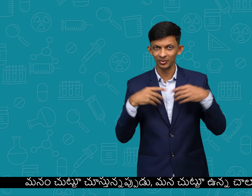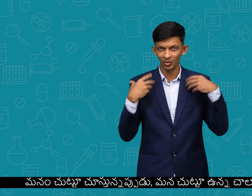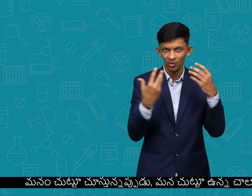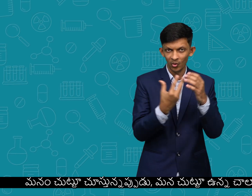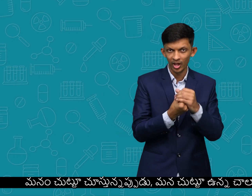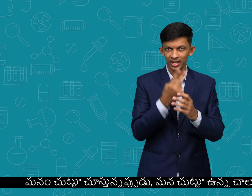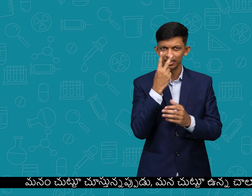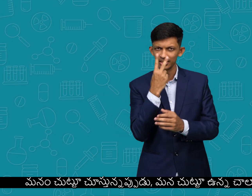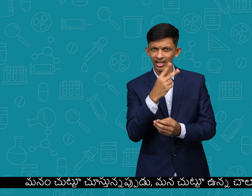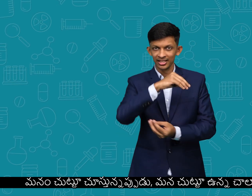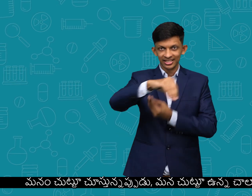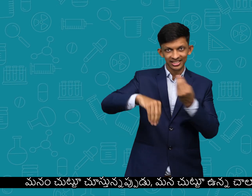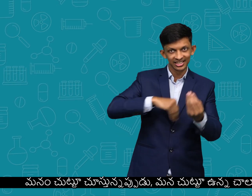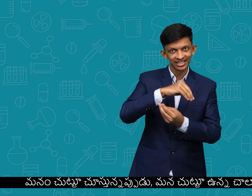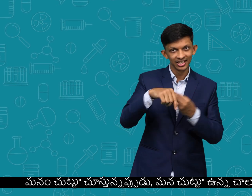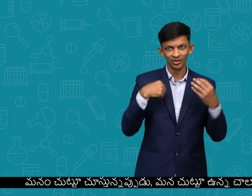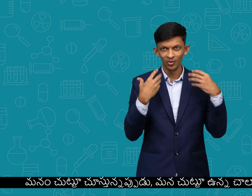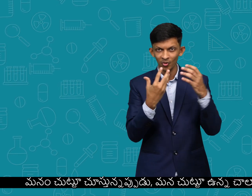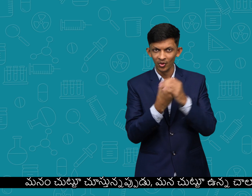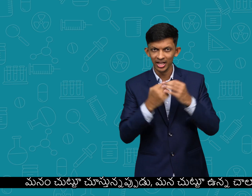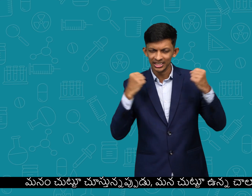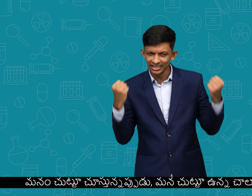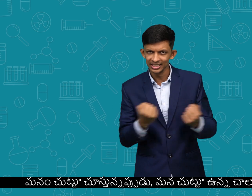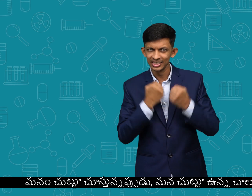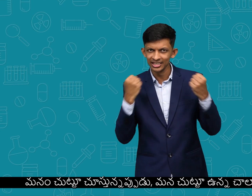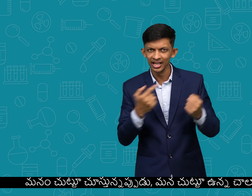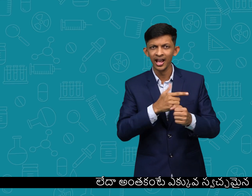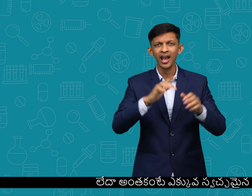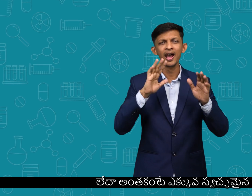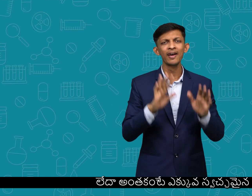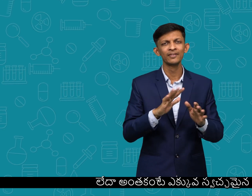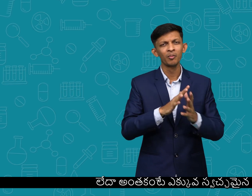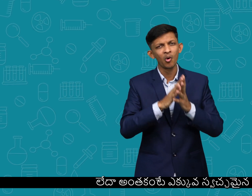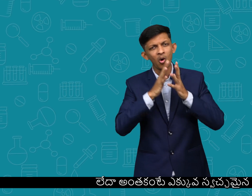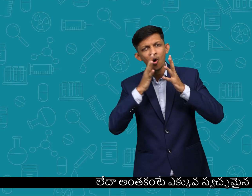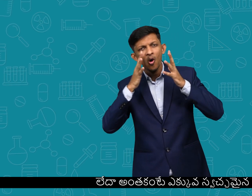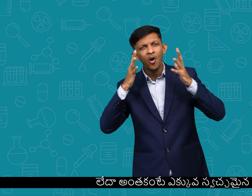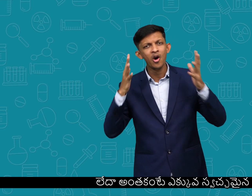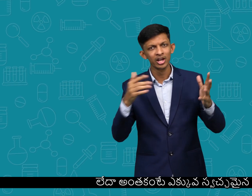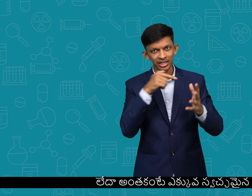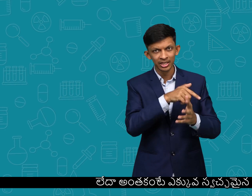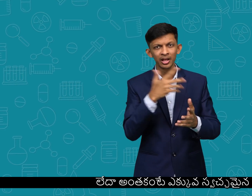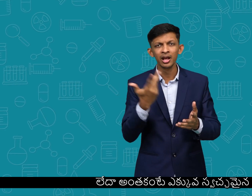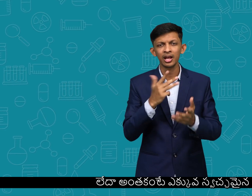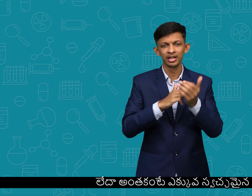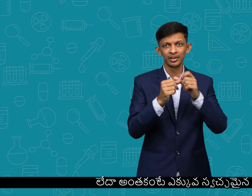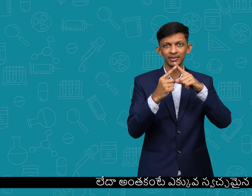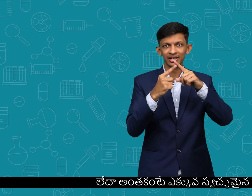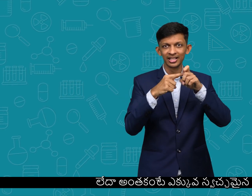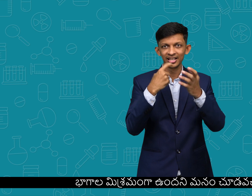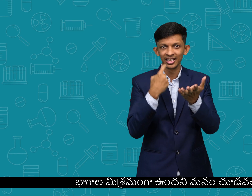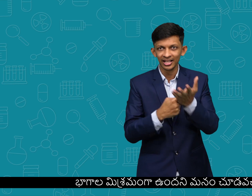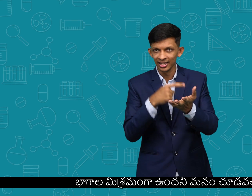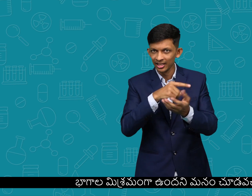మనం చుట్టూ చూస్తున్నప్పుడు మన చుట్టూ ఉన్న చాలా పదార్థాలు లేదా అంతకంటే ఎక్కువ